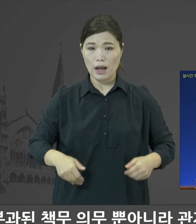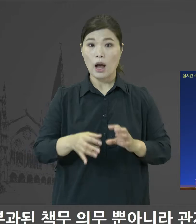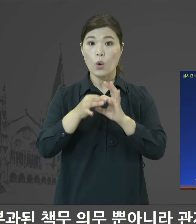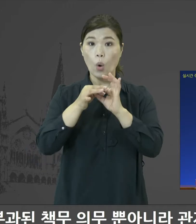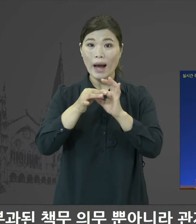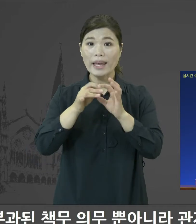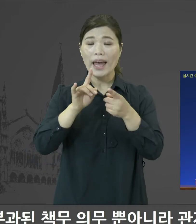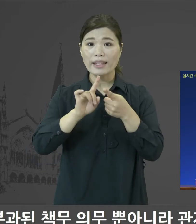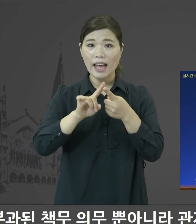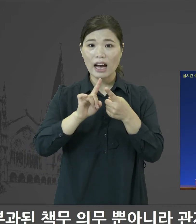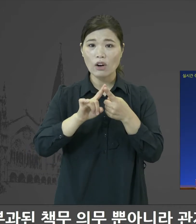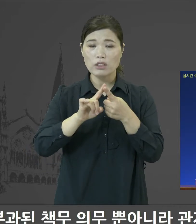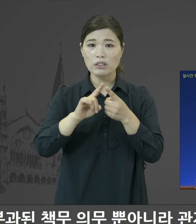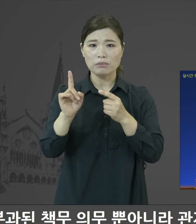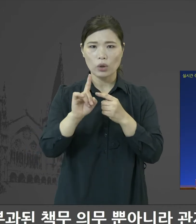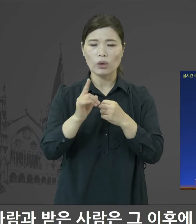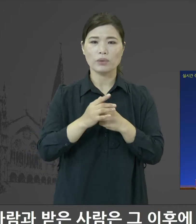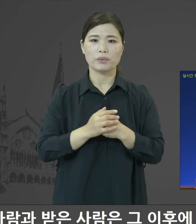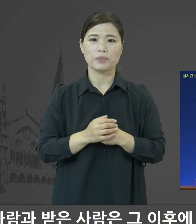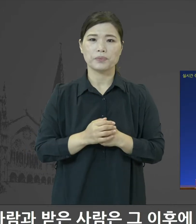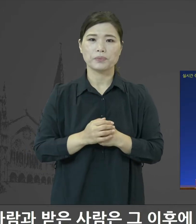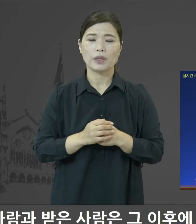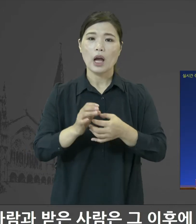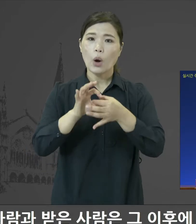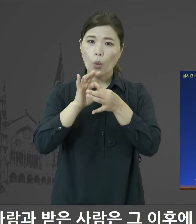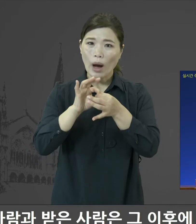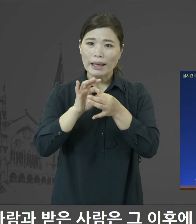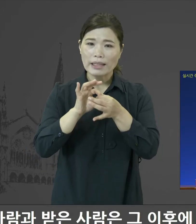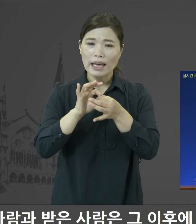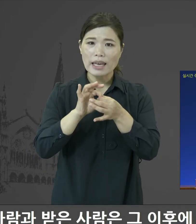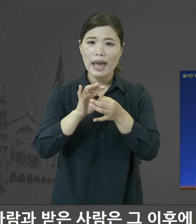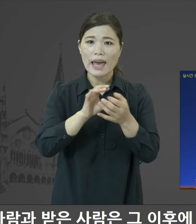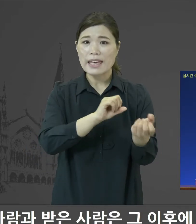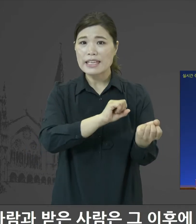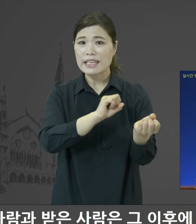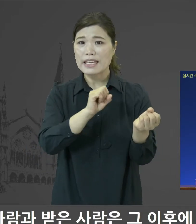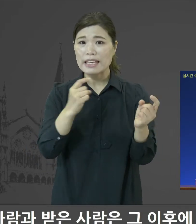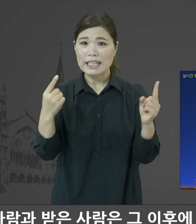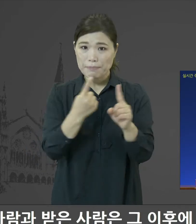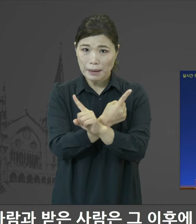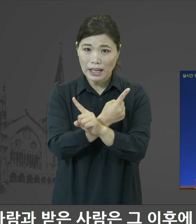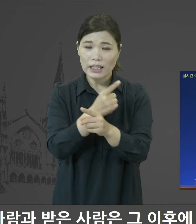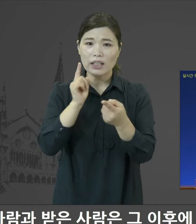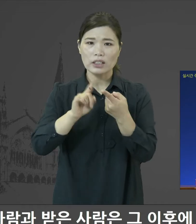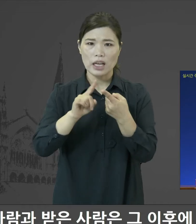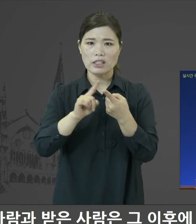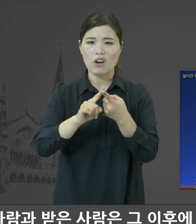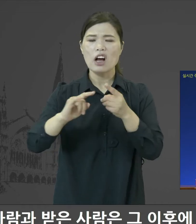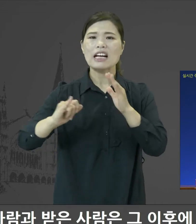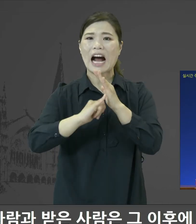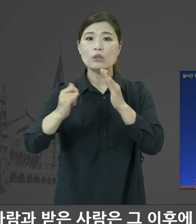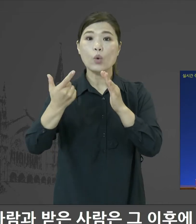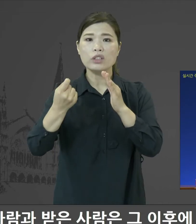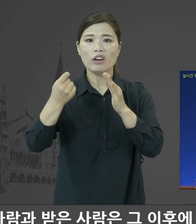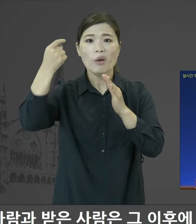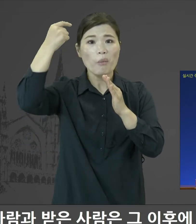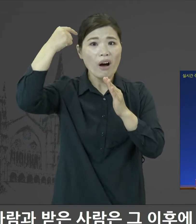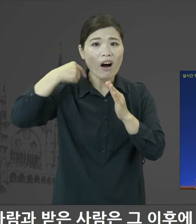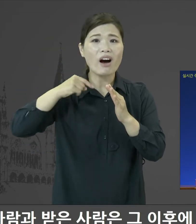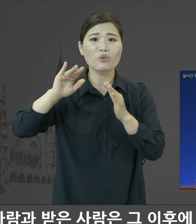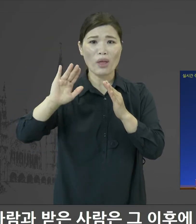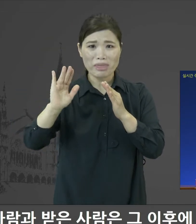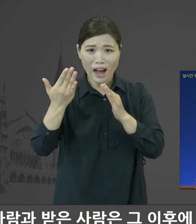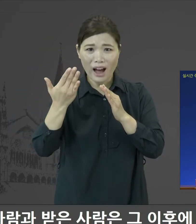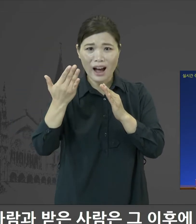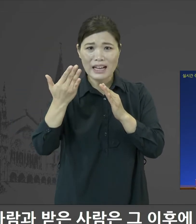정도냐면 이 관계 개선을 통해서 가족과 같이 받아들여져야 된다,